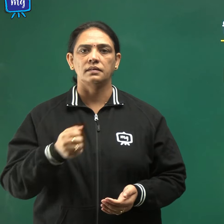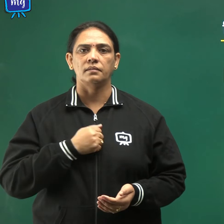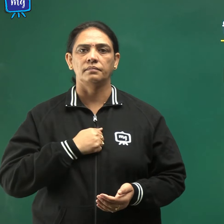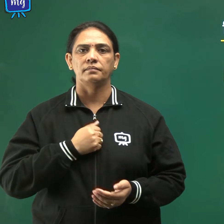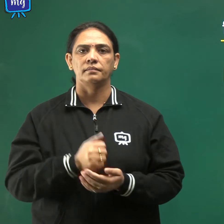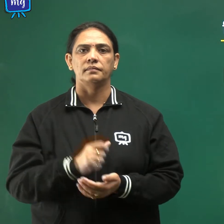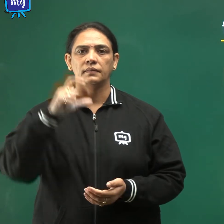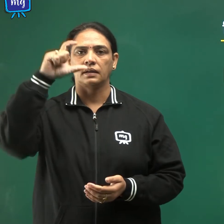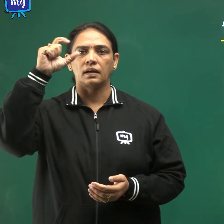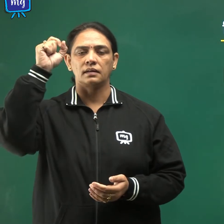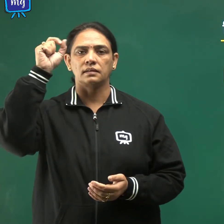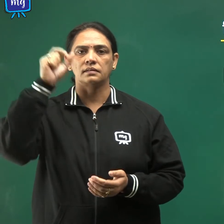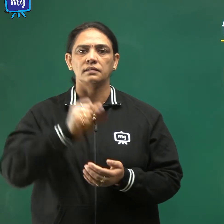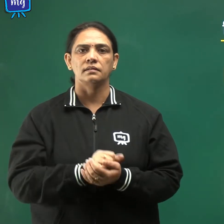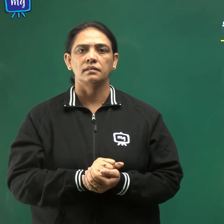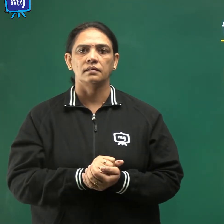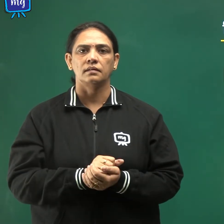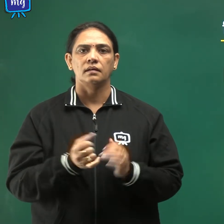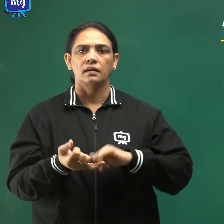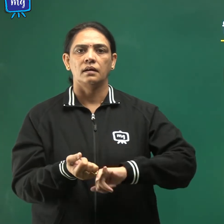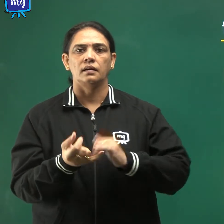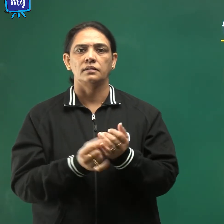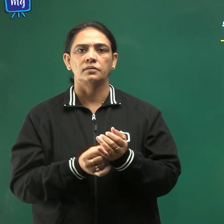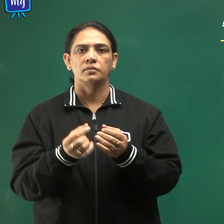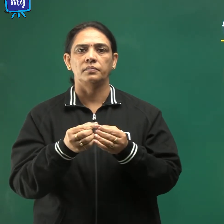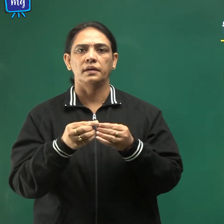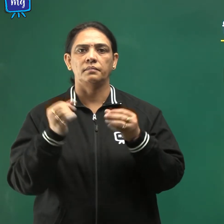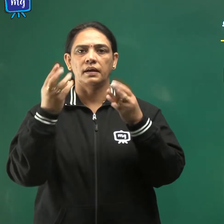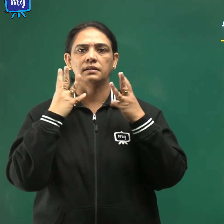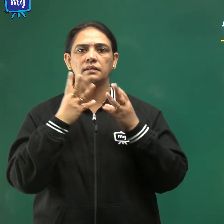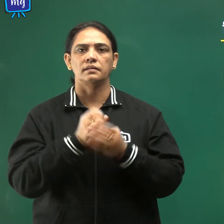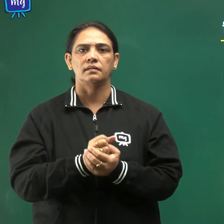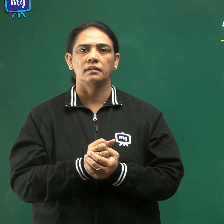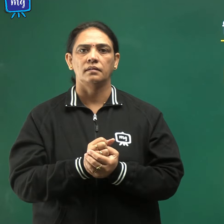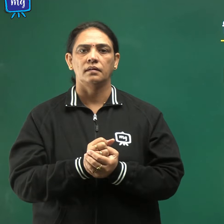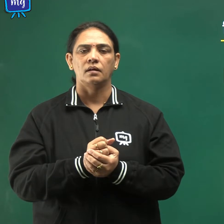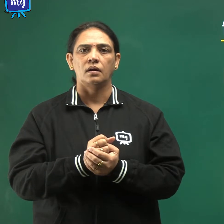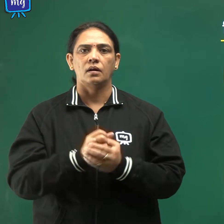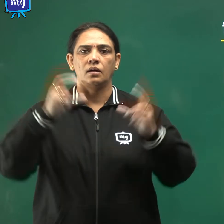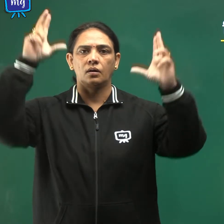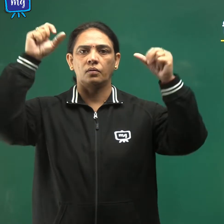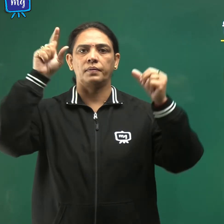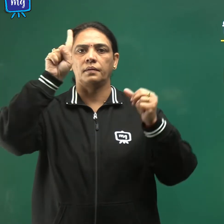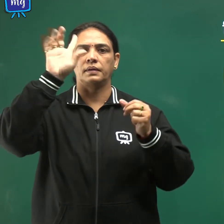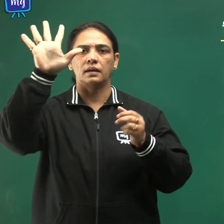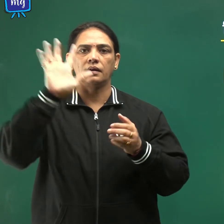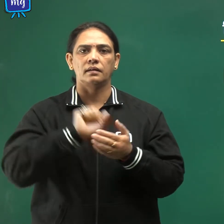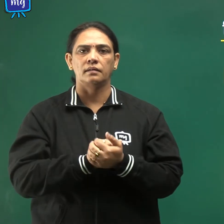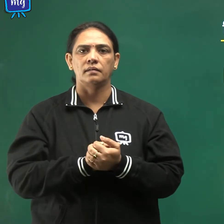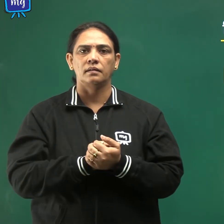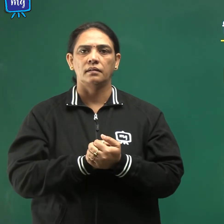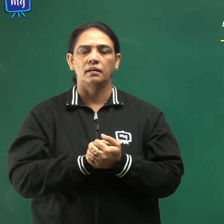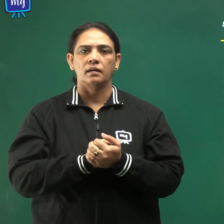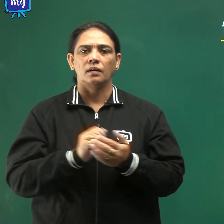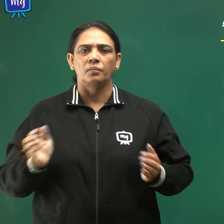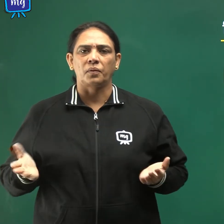हम क्लास टेंथ विषय गणित एक अध्याय 15 का